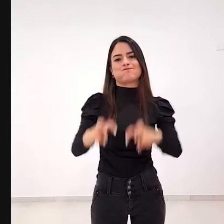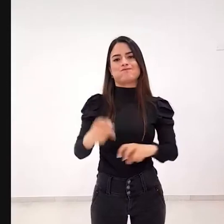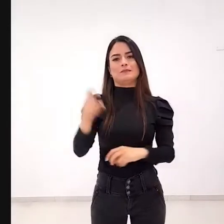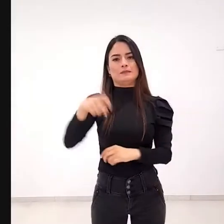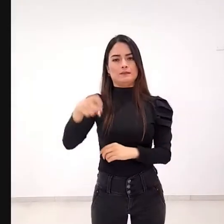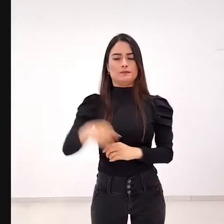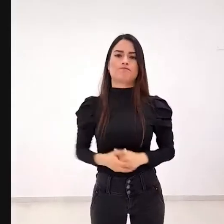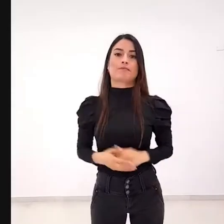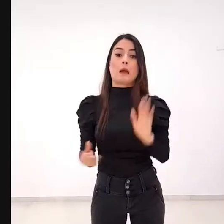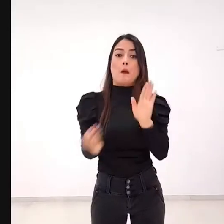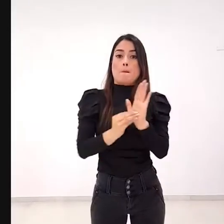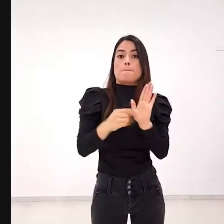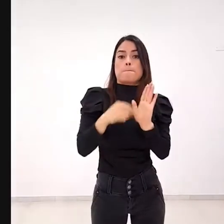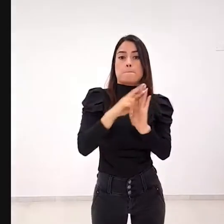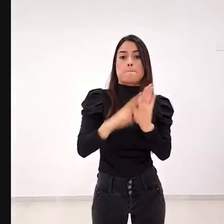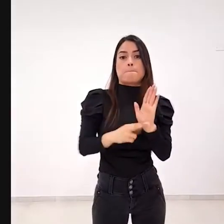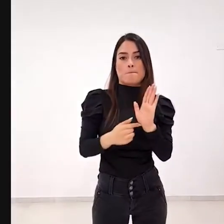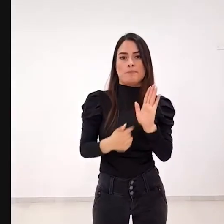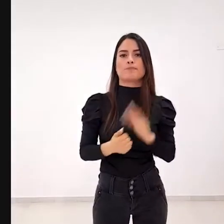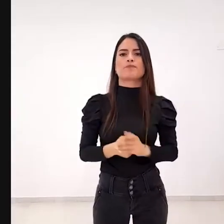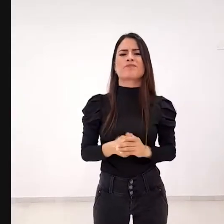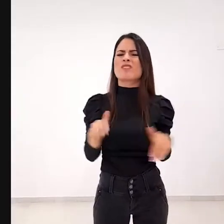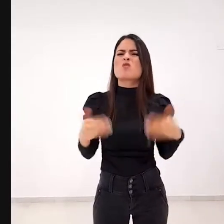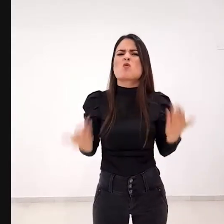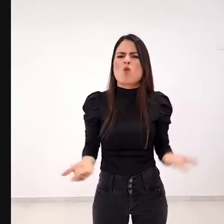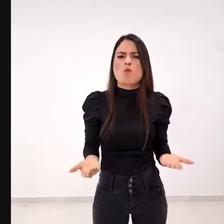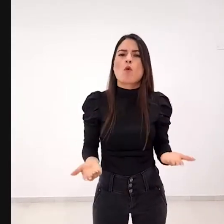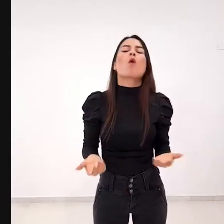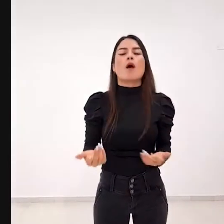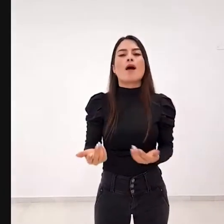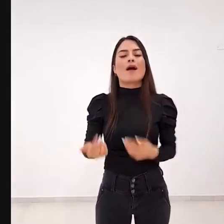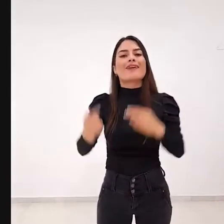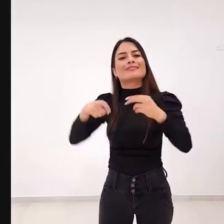esto se hace a través de un estudio biosicosocial